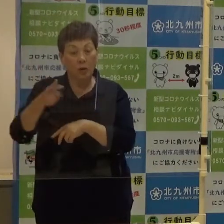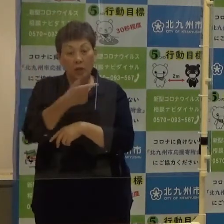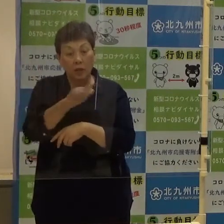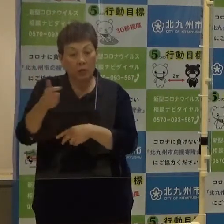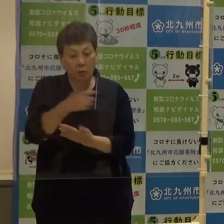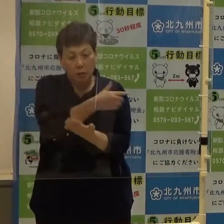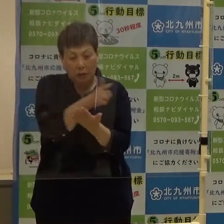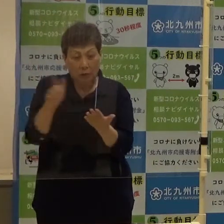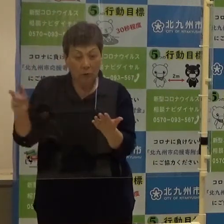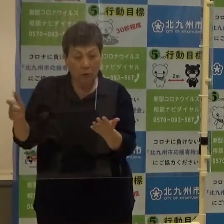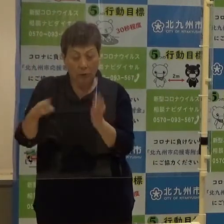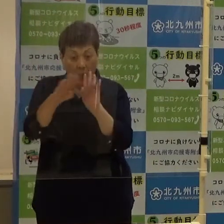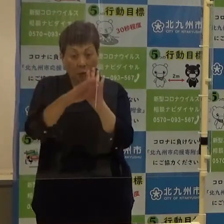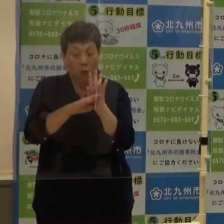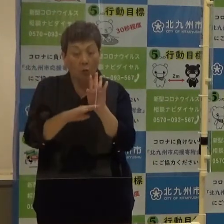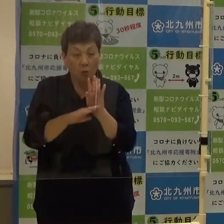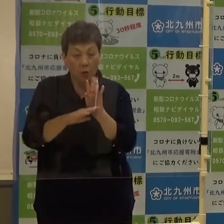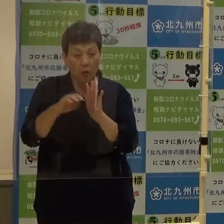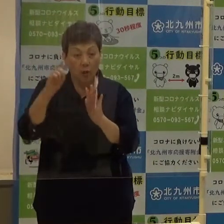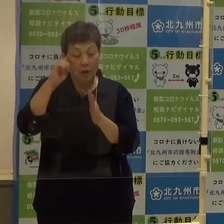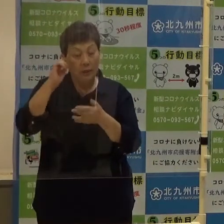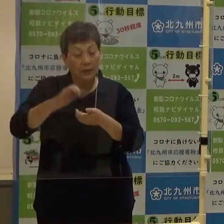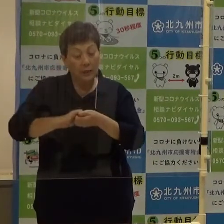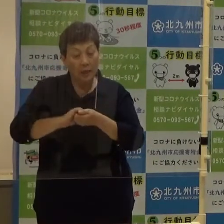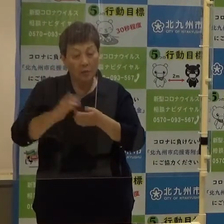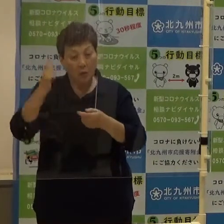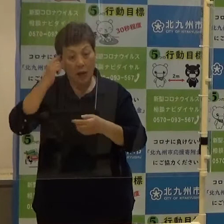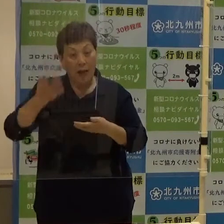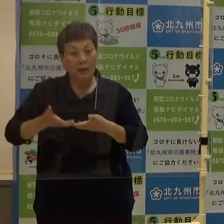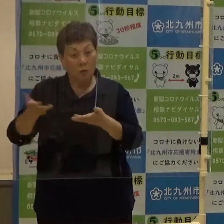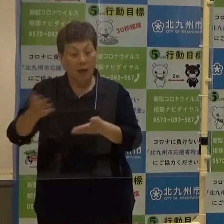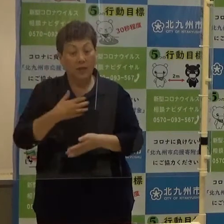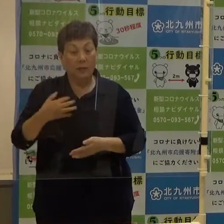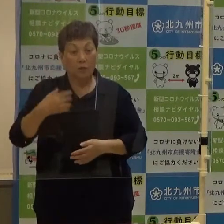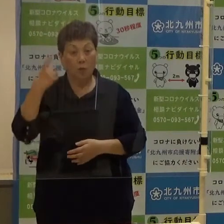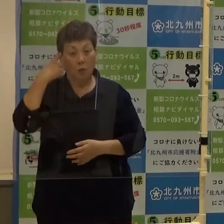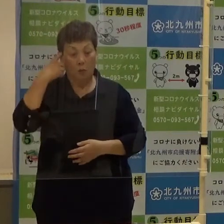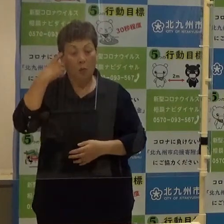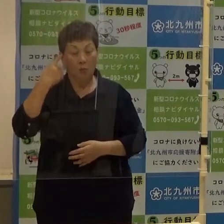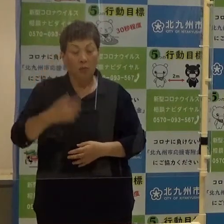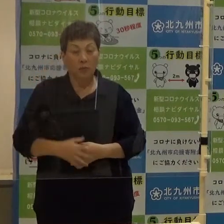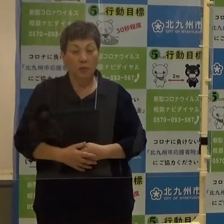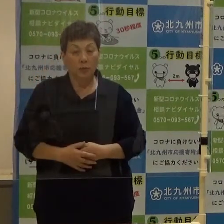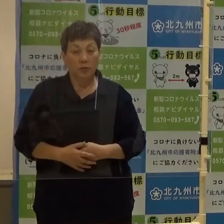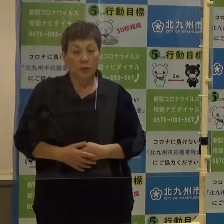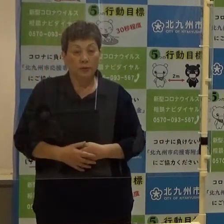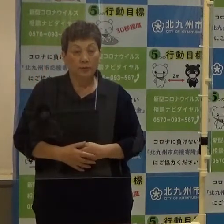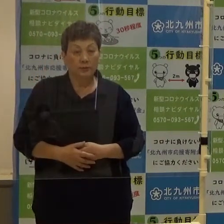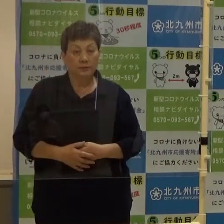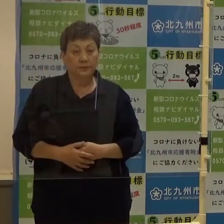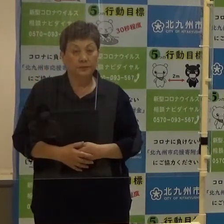項目についても一定の配慮はされるだろうというふうな期待感があります。